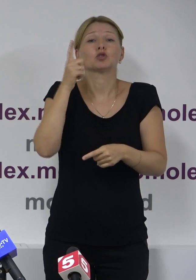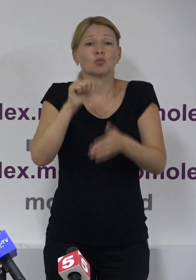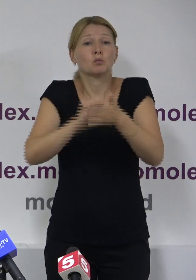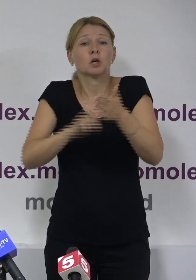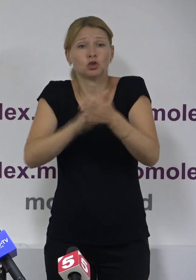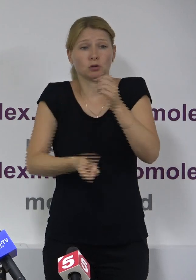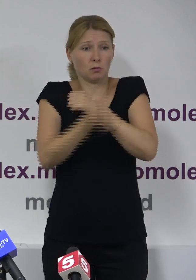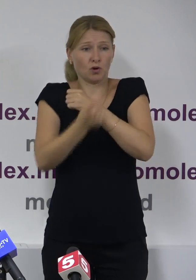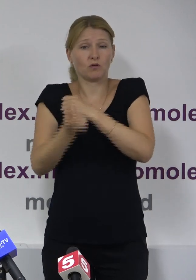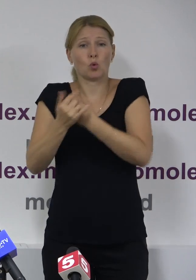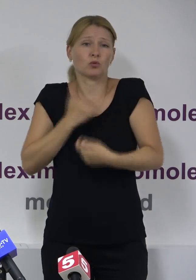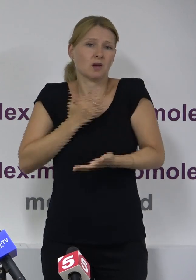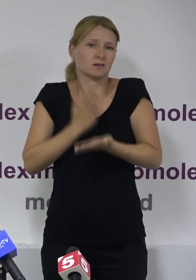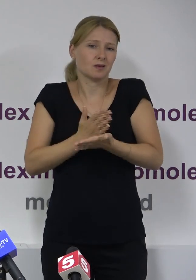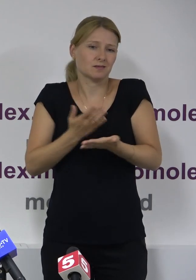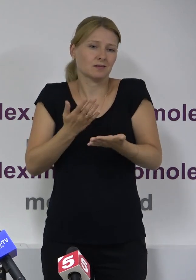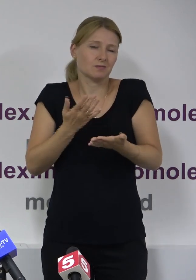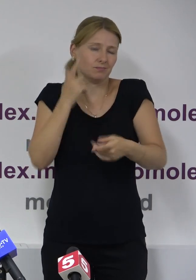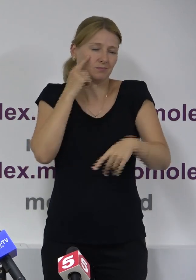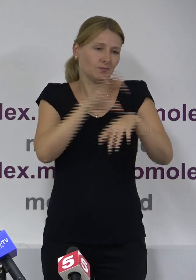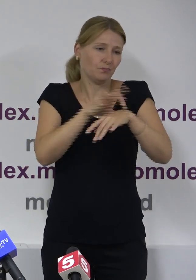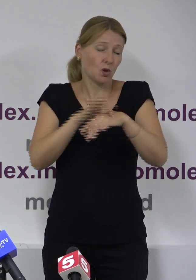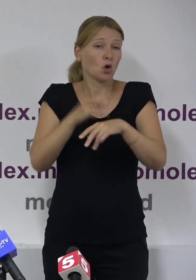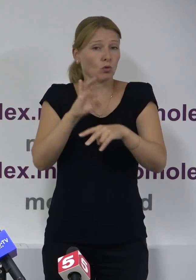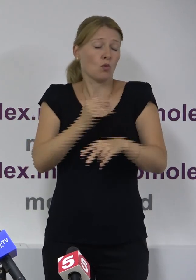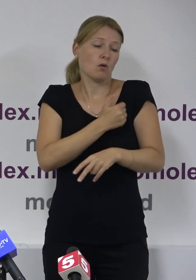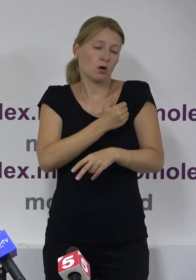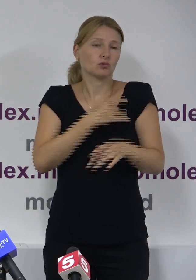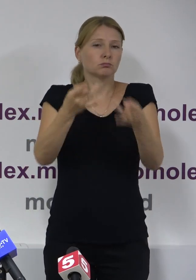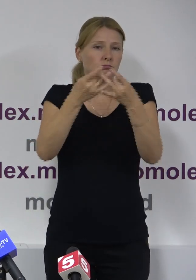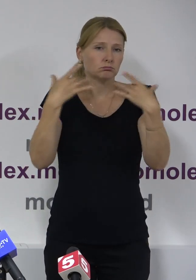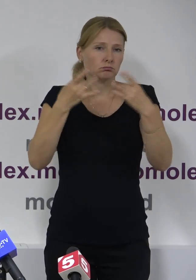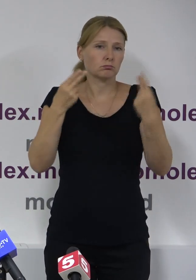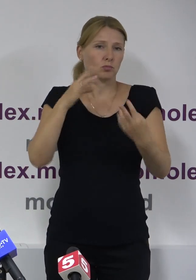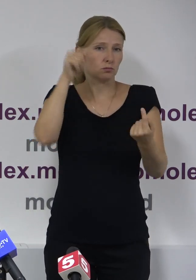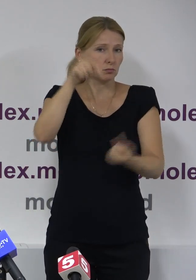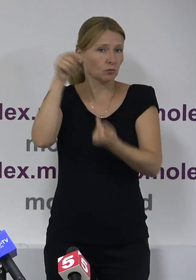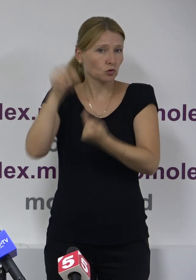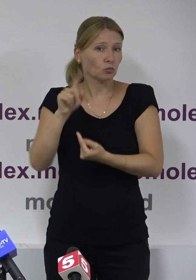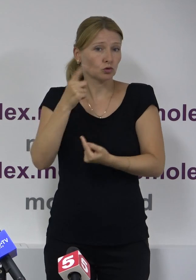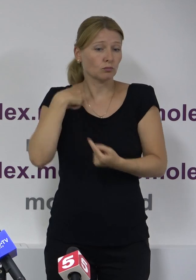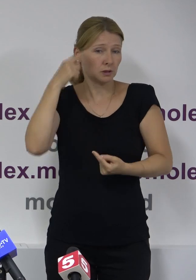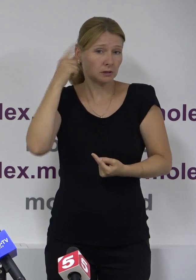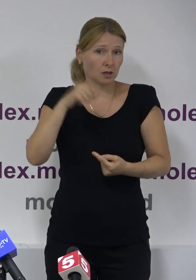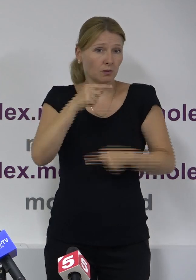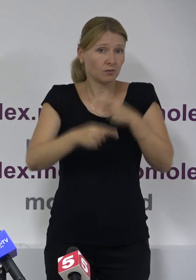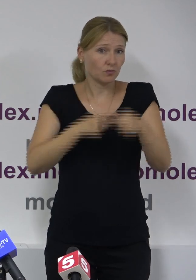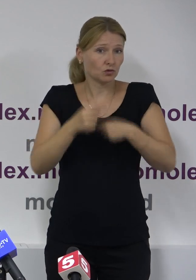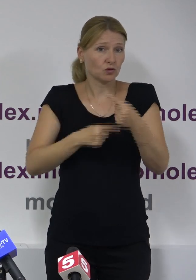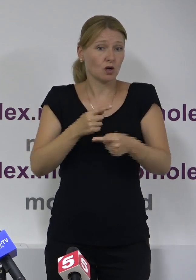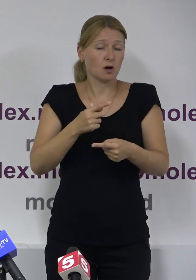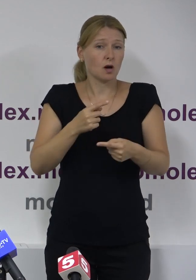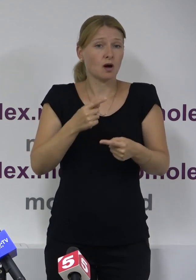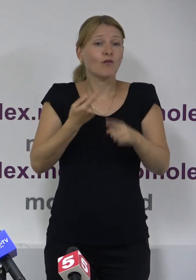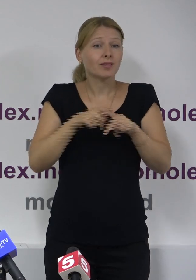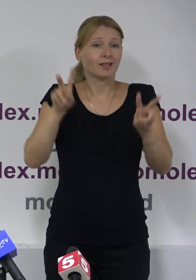noi avem niște ipoteze, dar ar fi bine să fie explicate aceste lucruri obiectiv, pentru că, tradițional, cunoaștem că astfel de subiecte